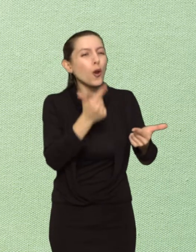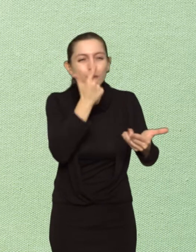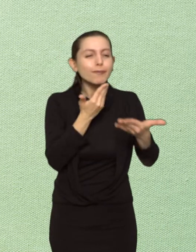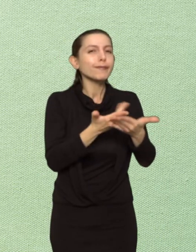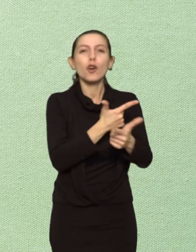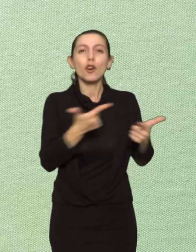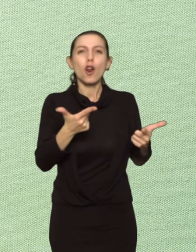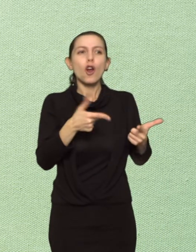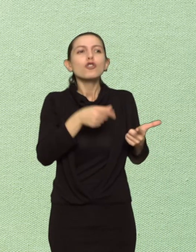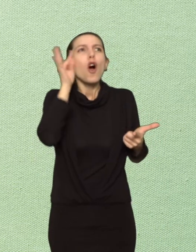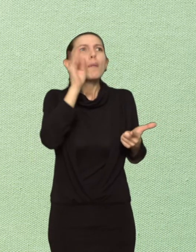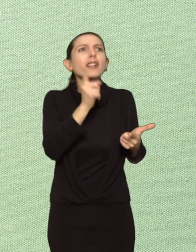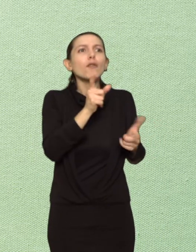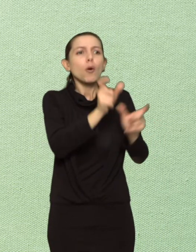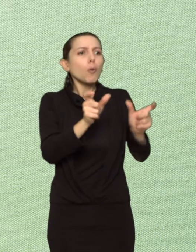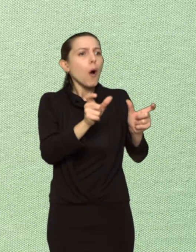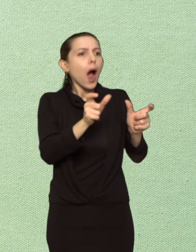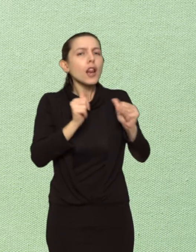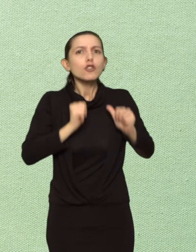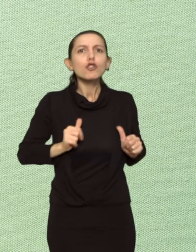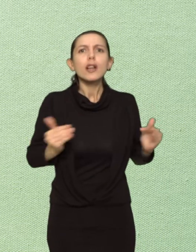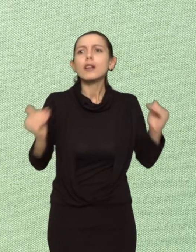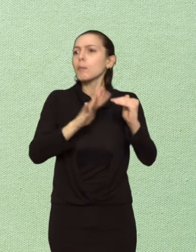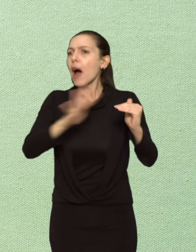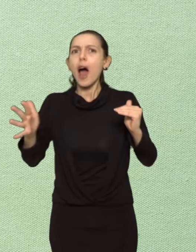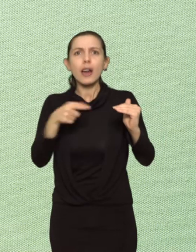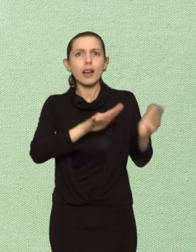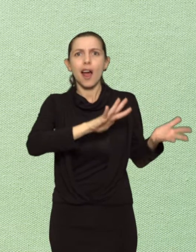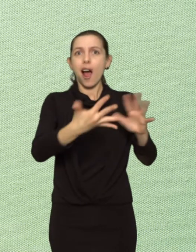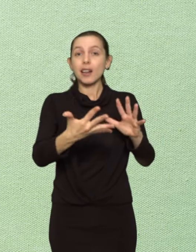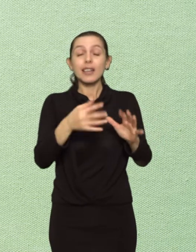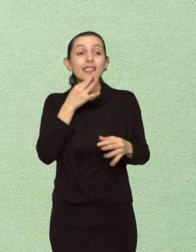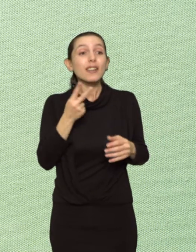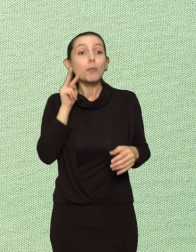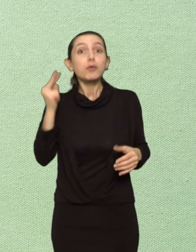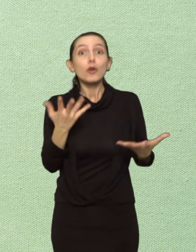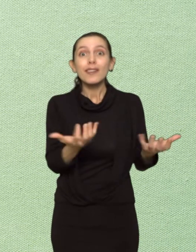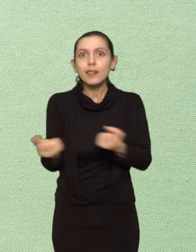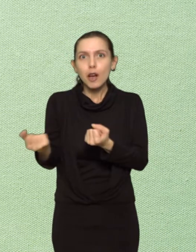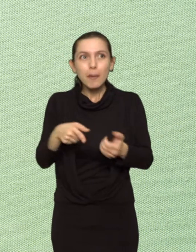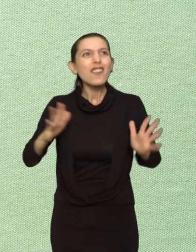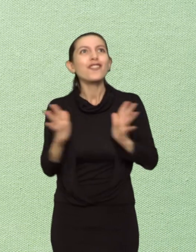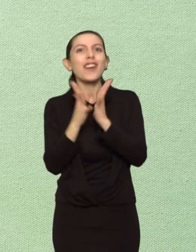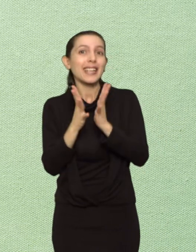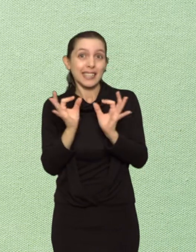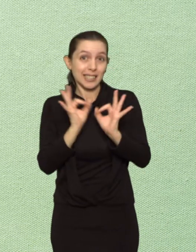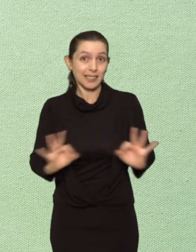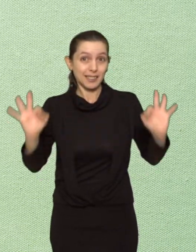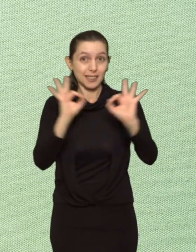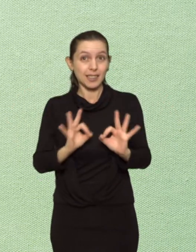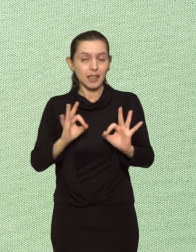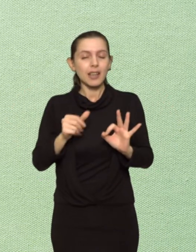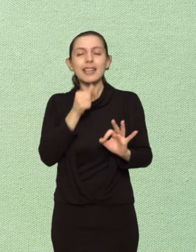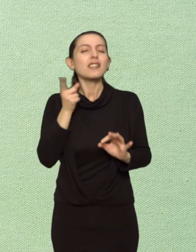essere cittadini come gli altri. Quindi dal punto di vista pratico non c'è niente da festeggiare, c'è piuttosto